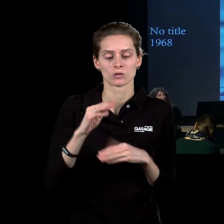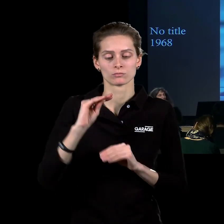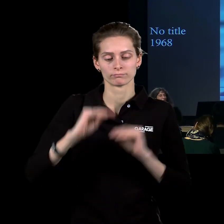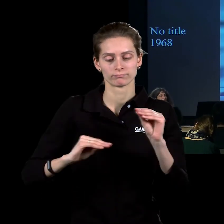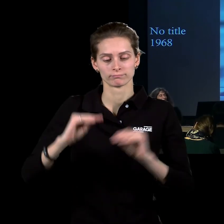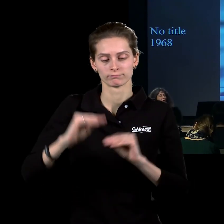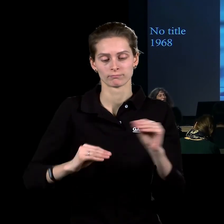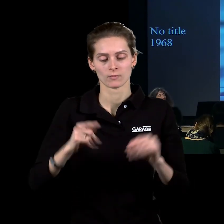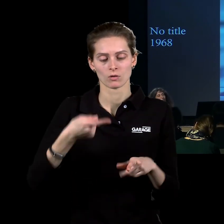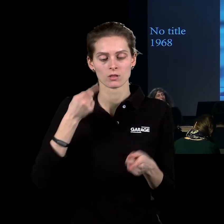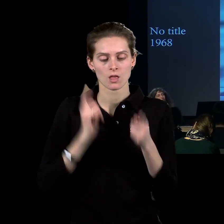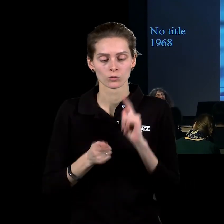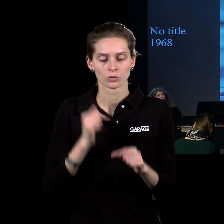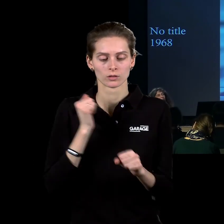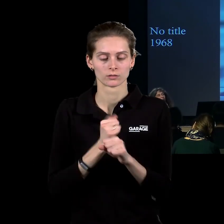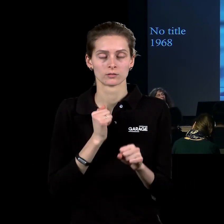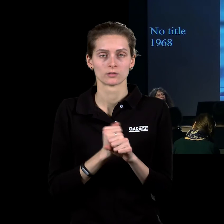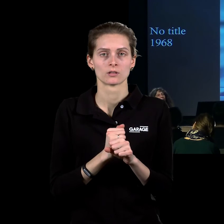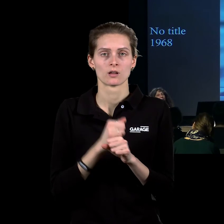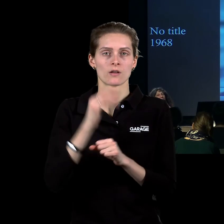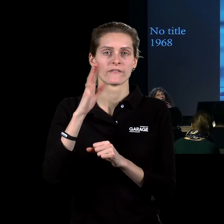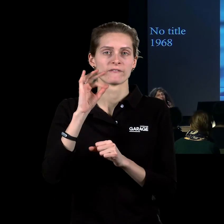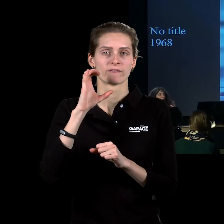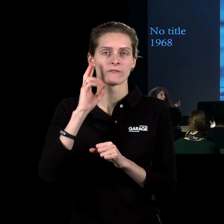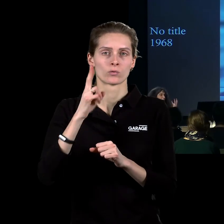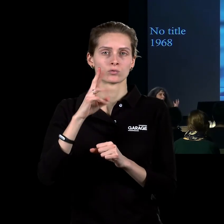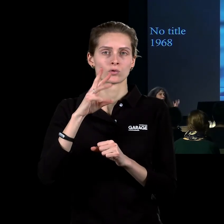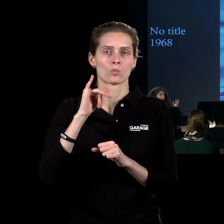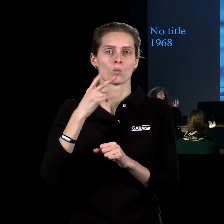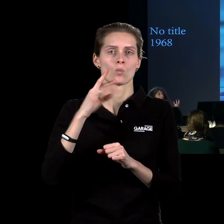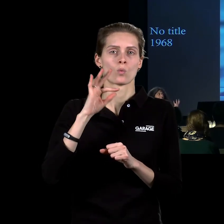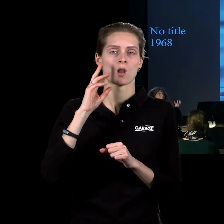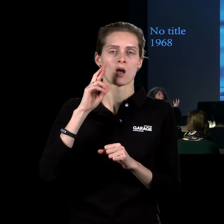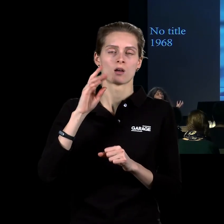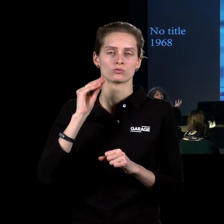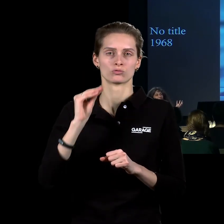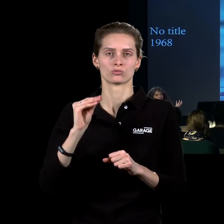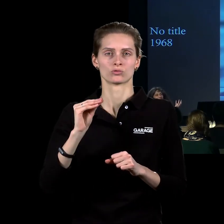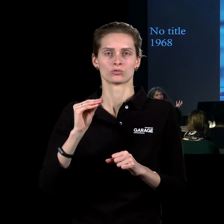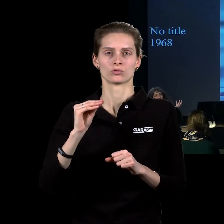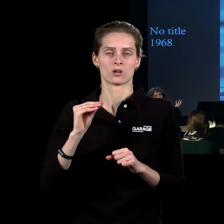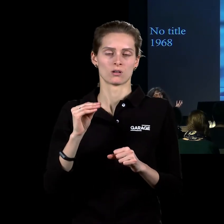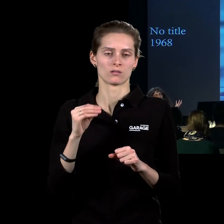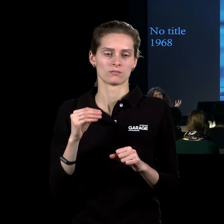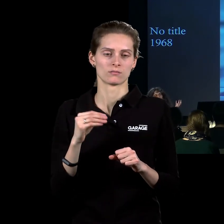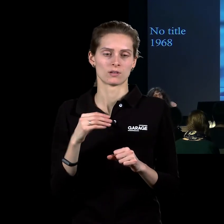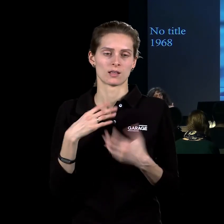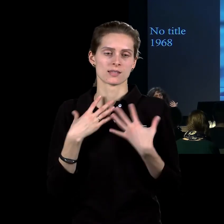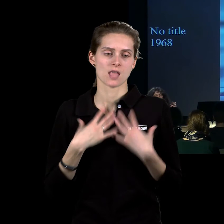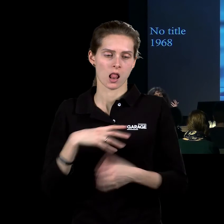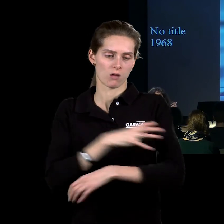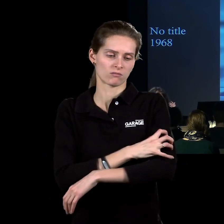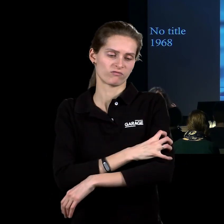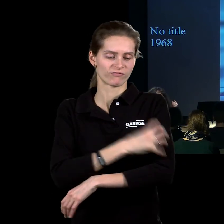тщательно натуралистично изготовленные восковые муляжи таких шматов плоти, да, причем, скорее всего, как